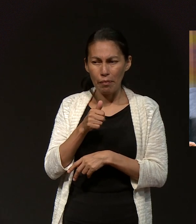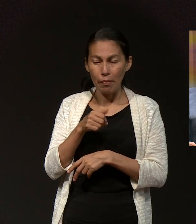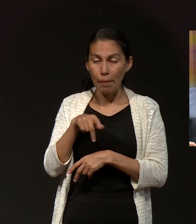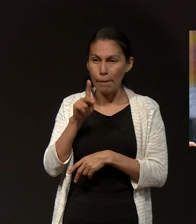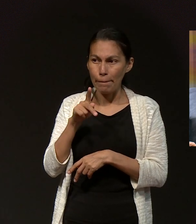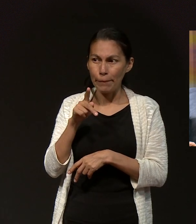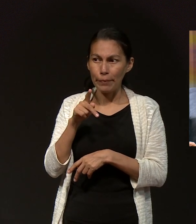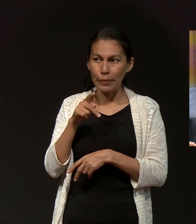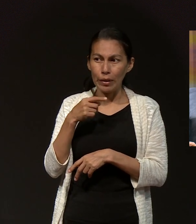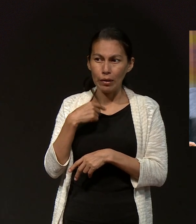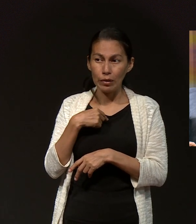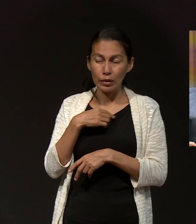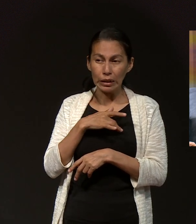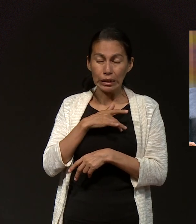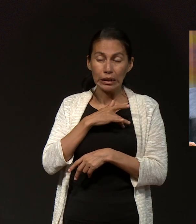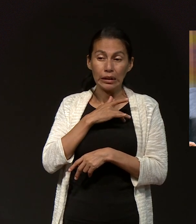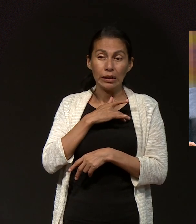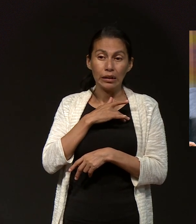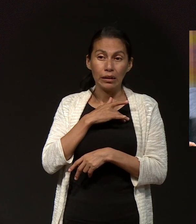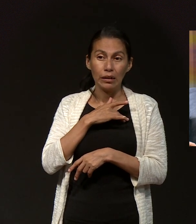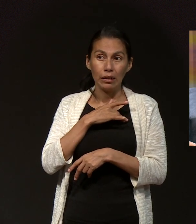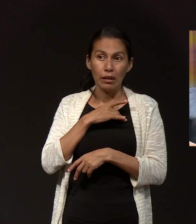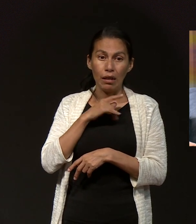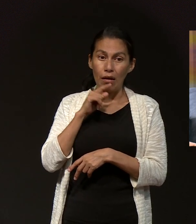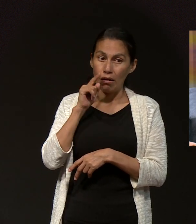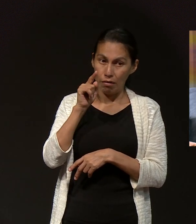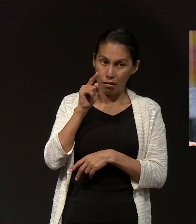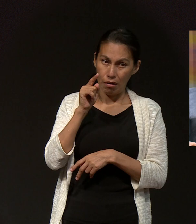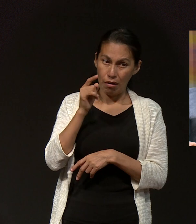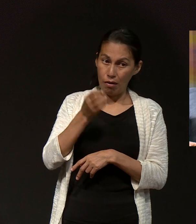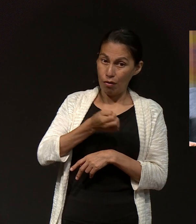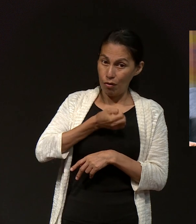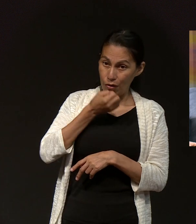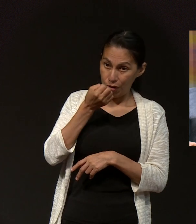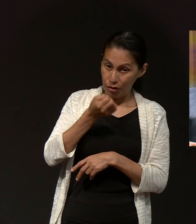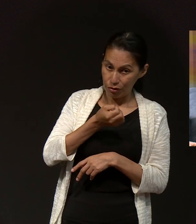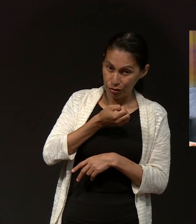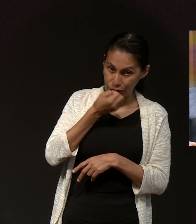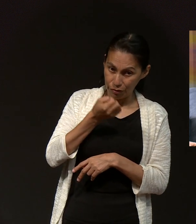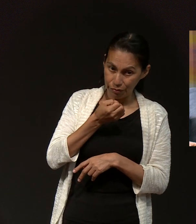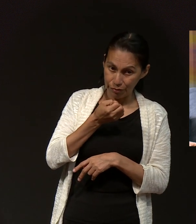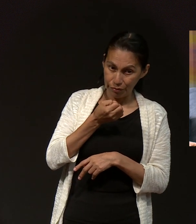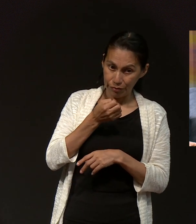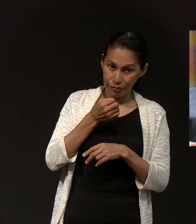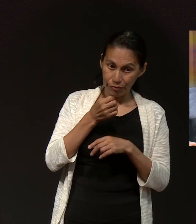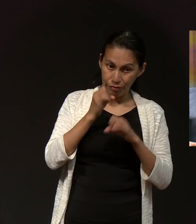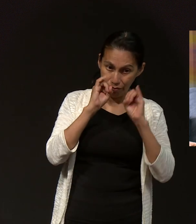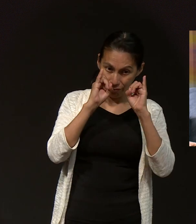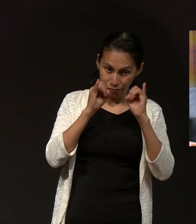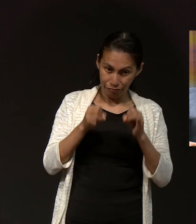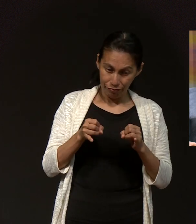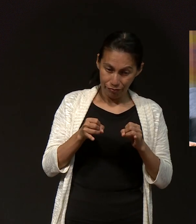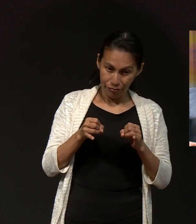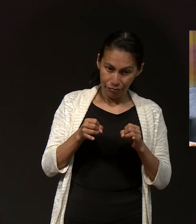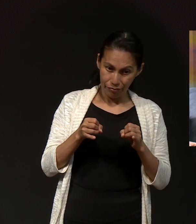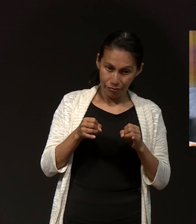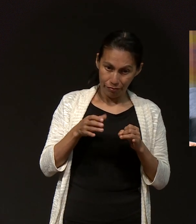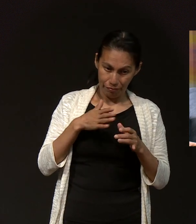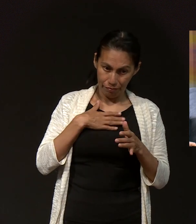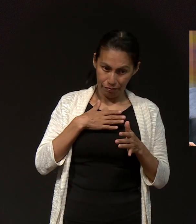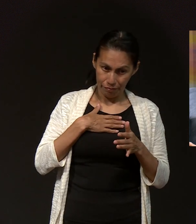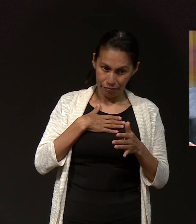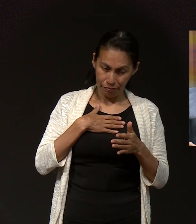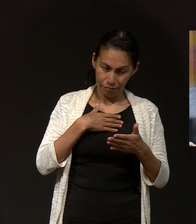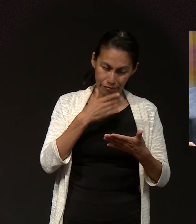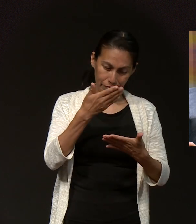muy, muy puntual con la oración allá. Por favor. Perdí mi identificación de extranjero para